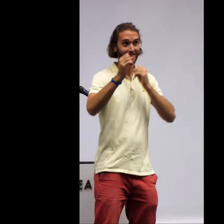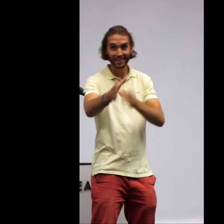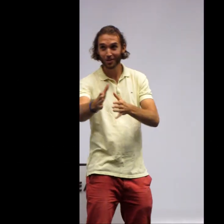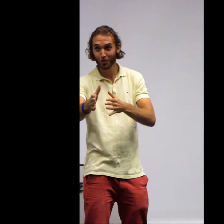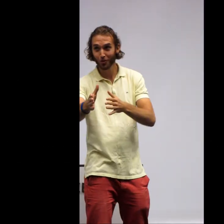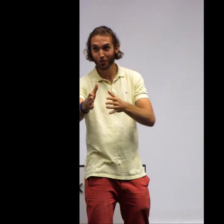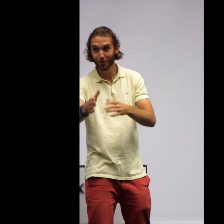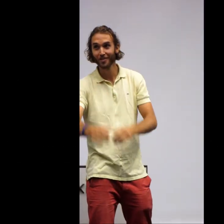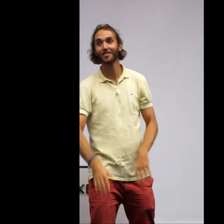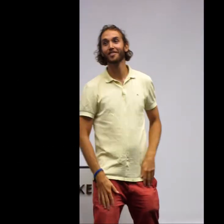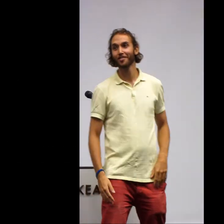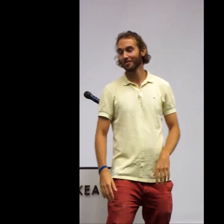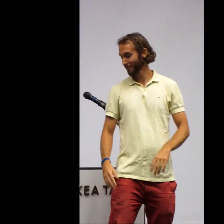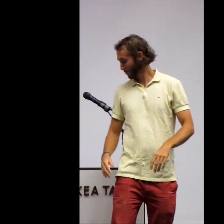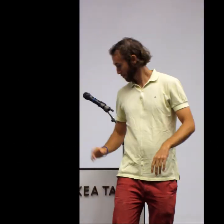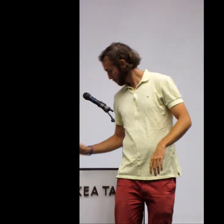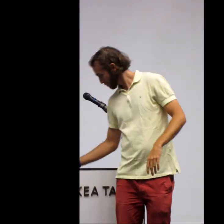tule viito.